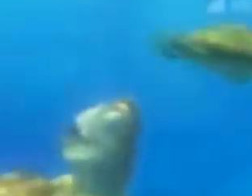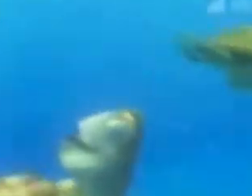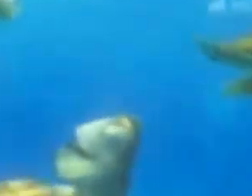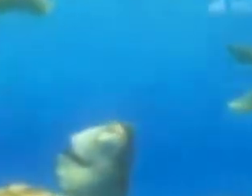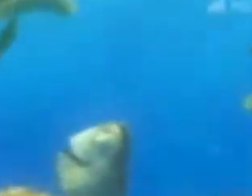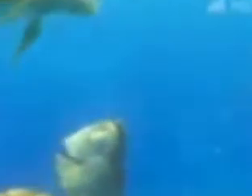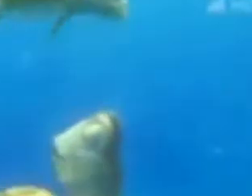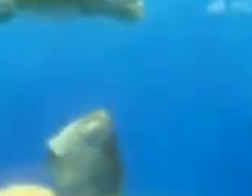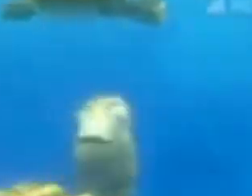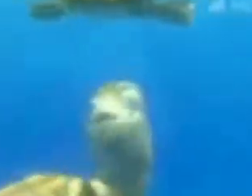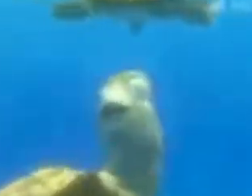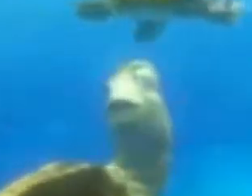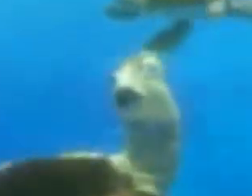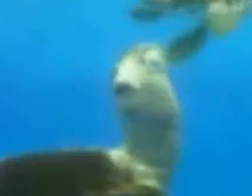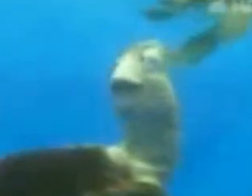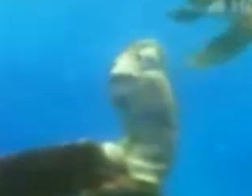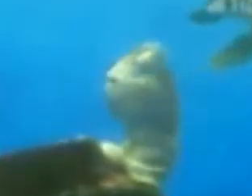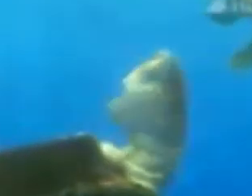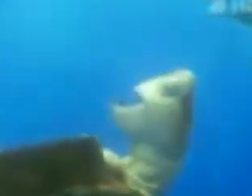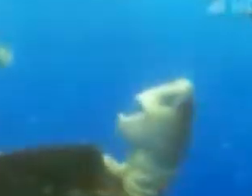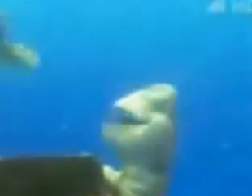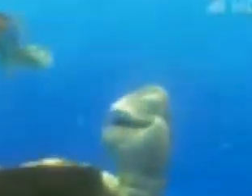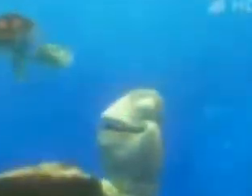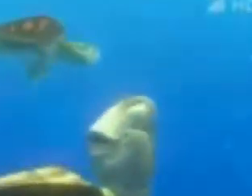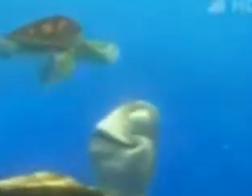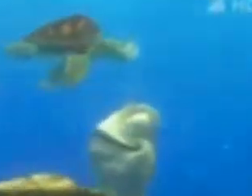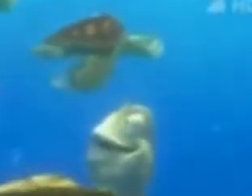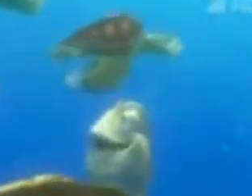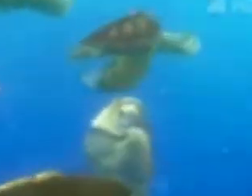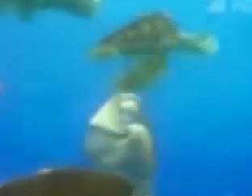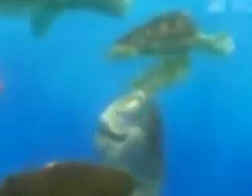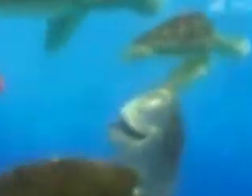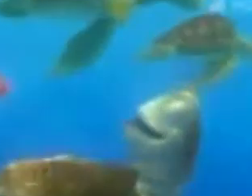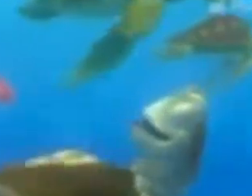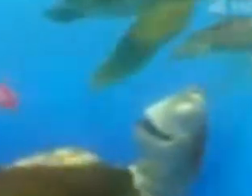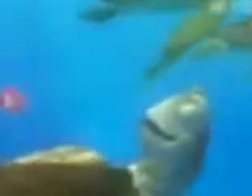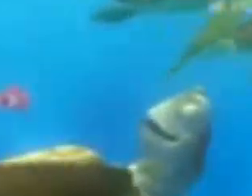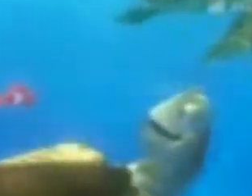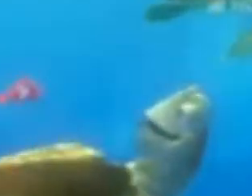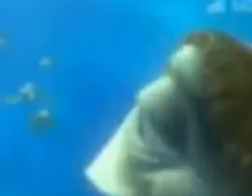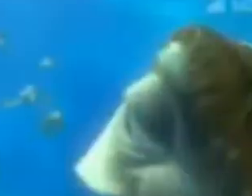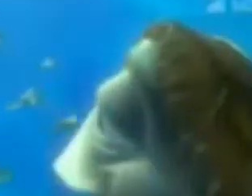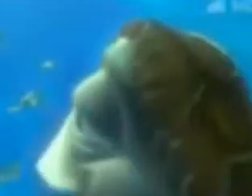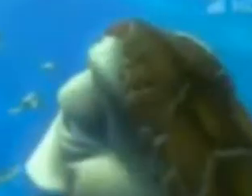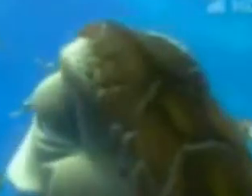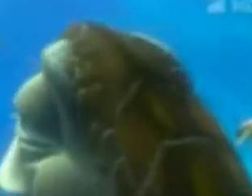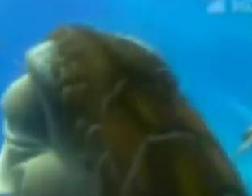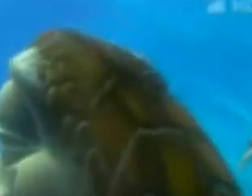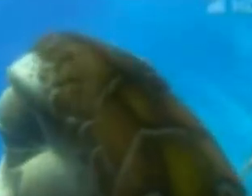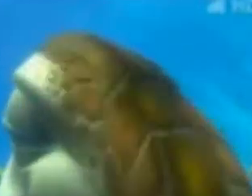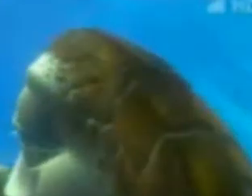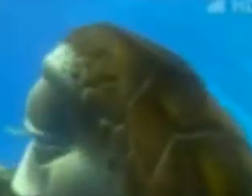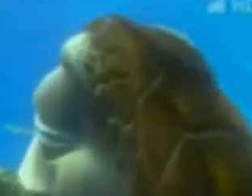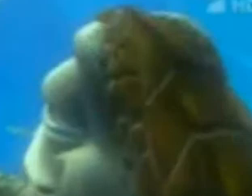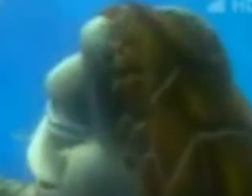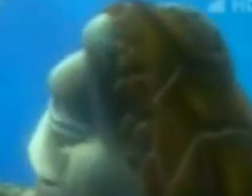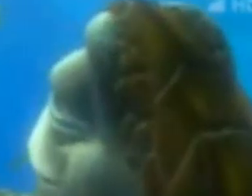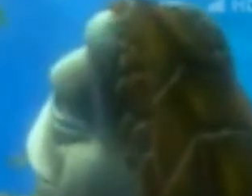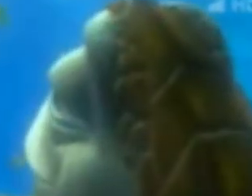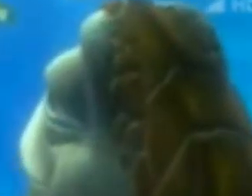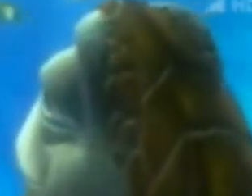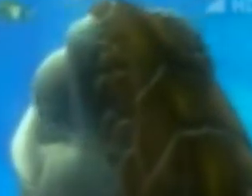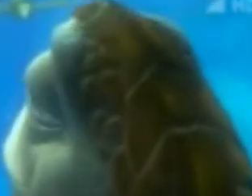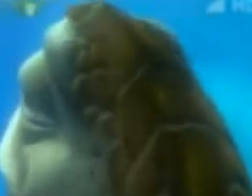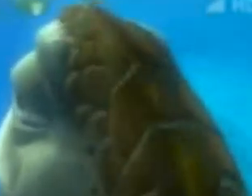Então, qual foi a da parada de tu chegar aqui na CLA? Bom, a Dory e eu temos que chegar em